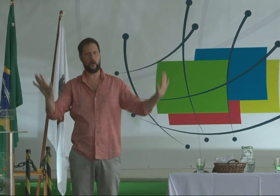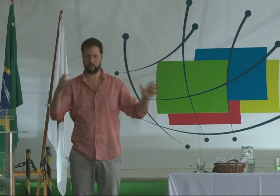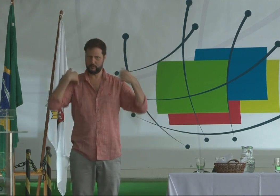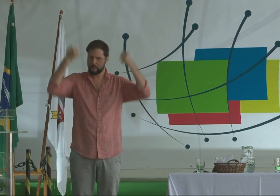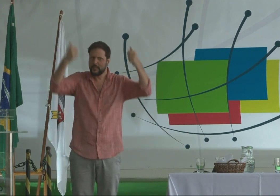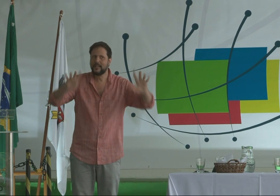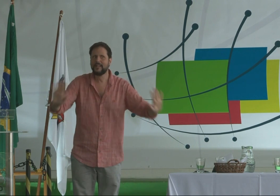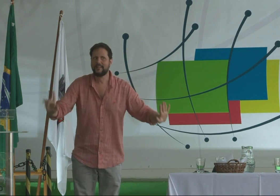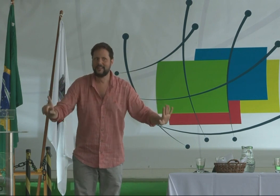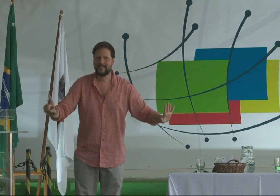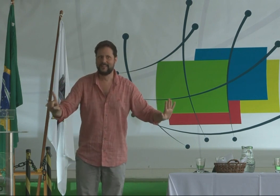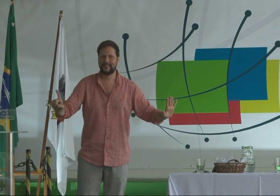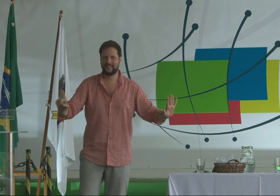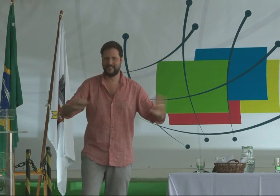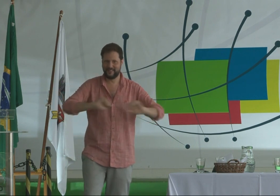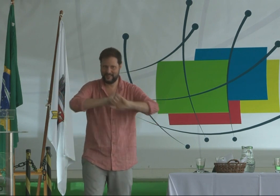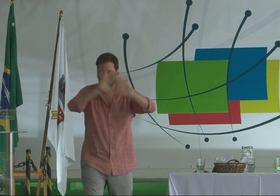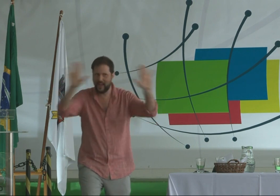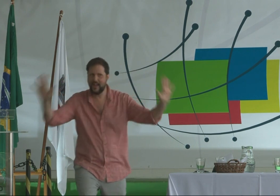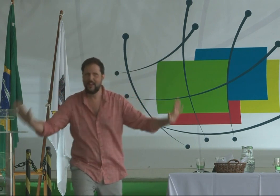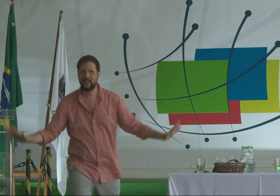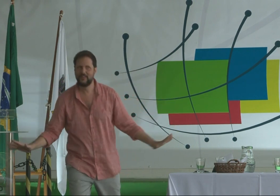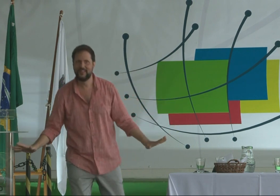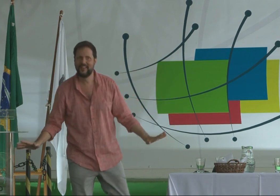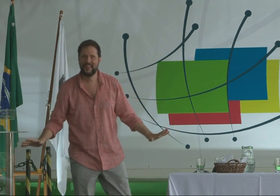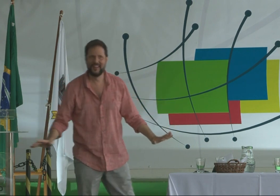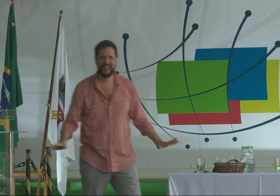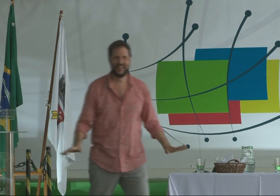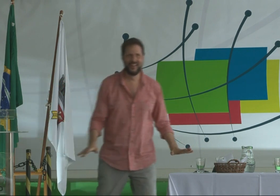Ficou claro? A explicação está entendendo vocês? Está tudo clarinho? estão entendendo?